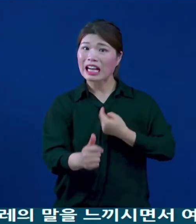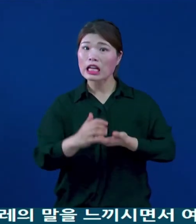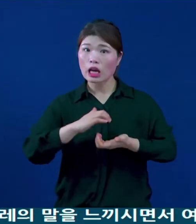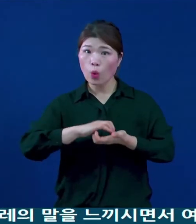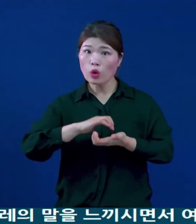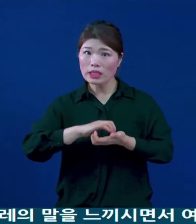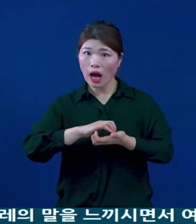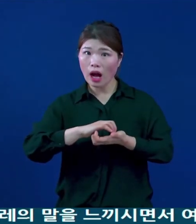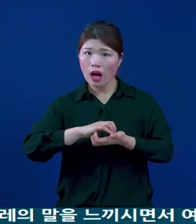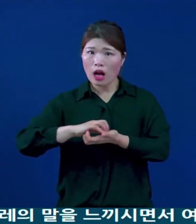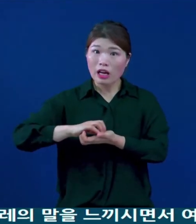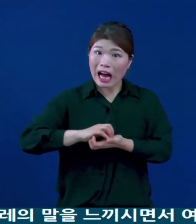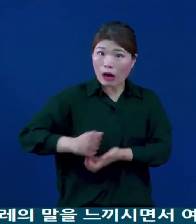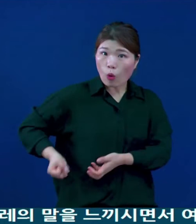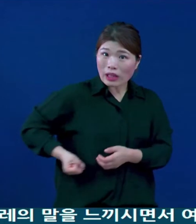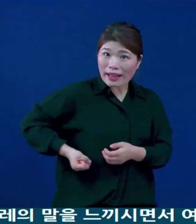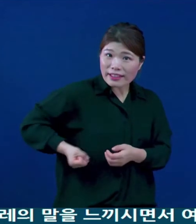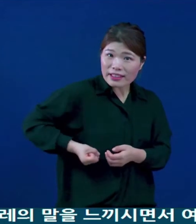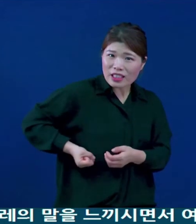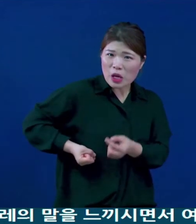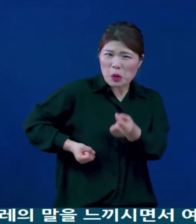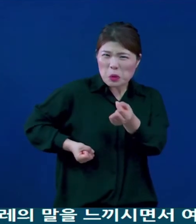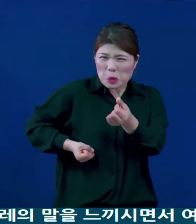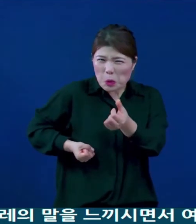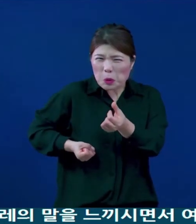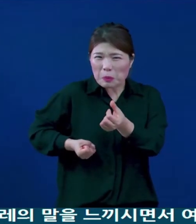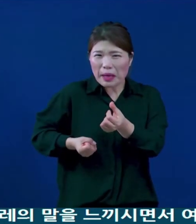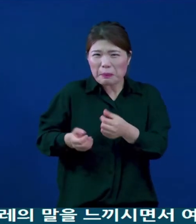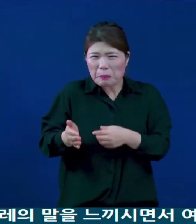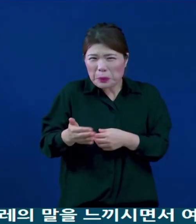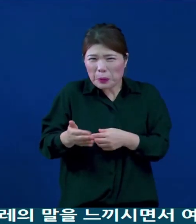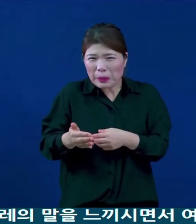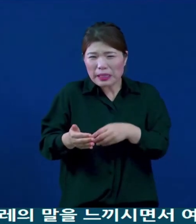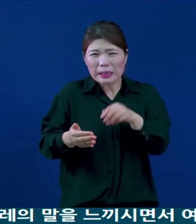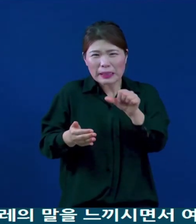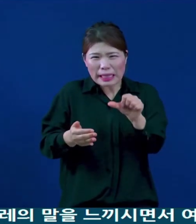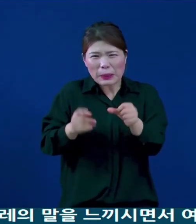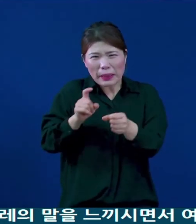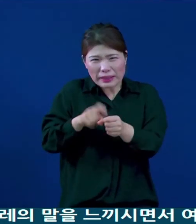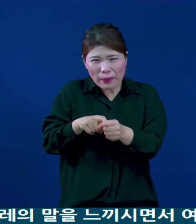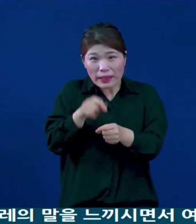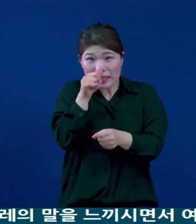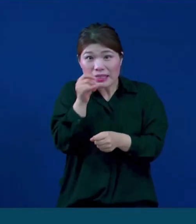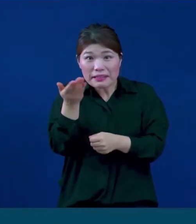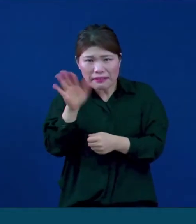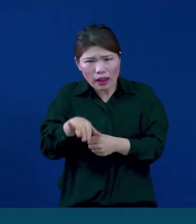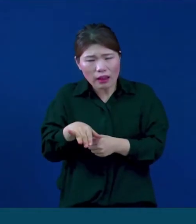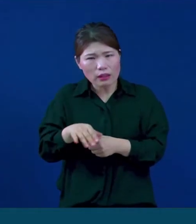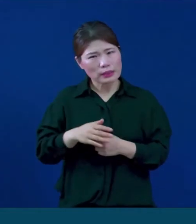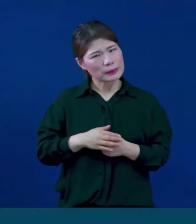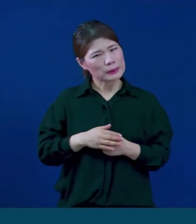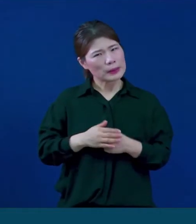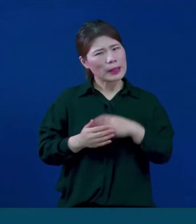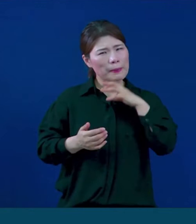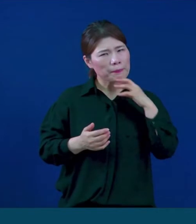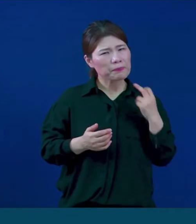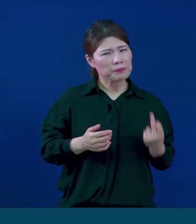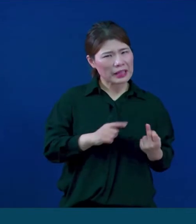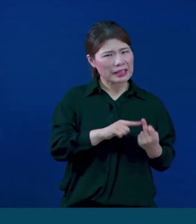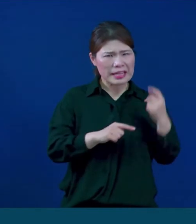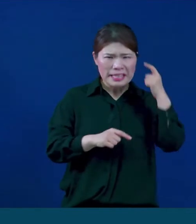도시락으로 갖고 다니는 자그마한 물고기 2마리, 보리떡 5개가 있는데, 내가 알고 있는